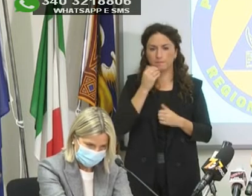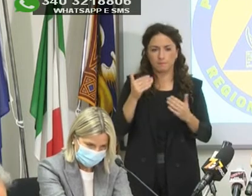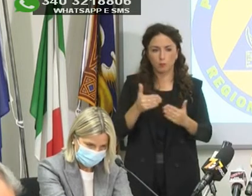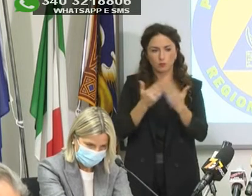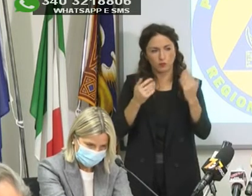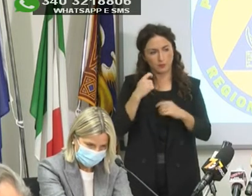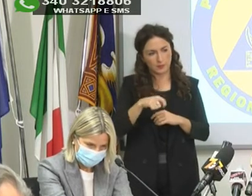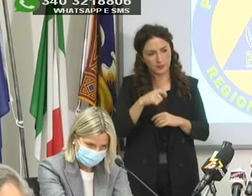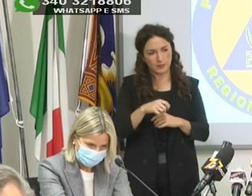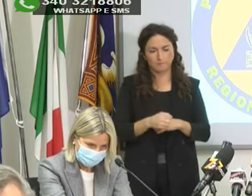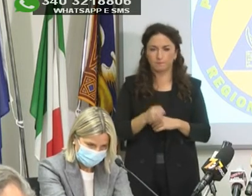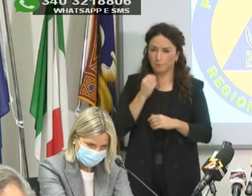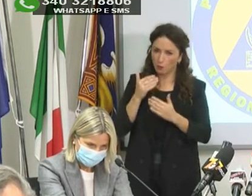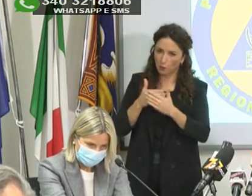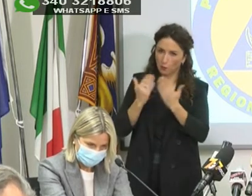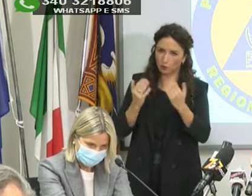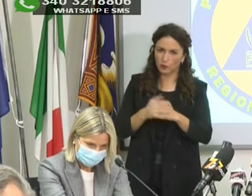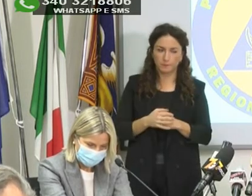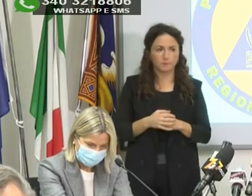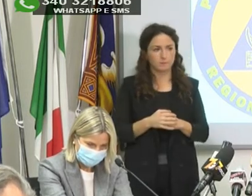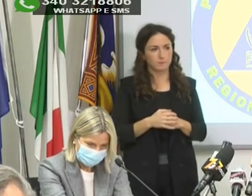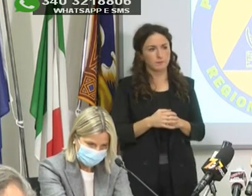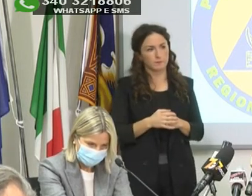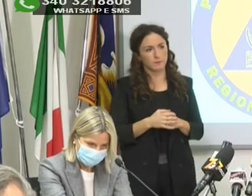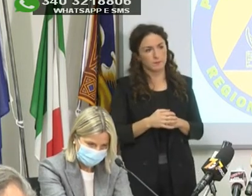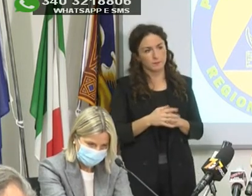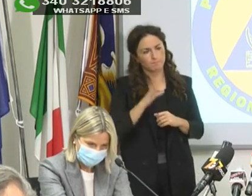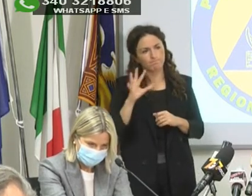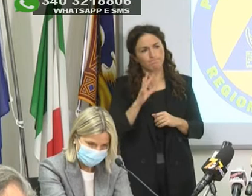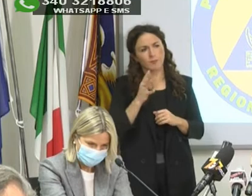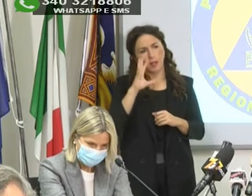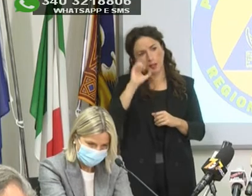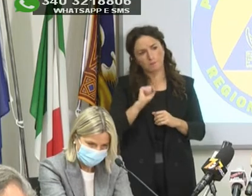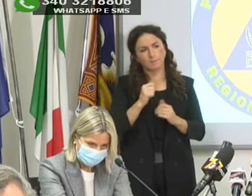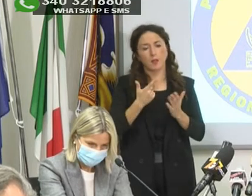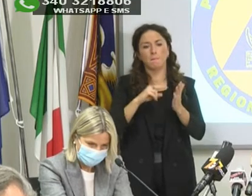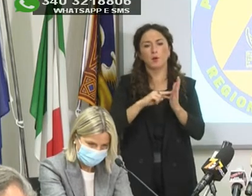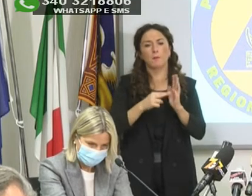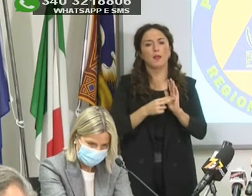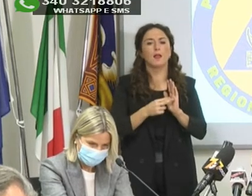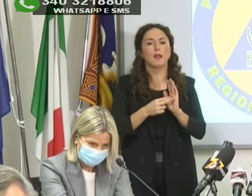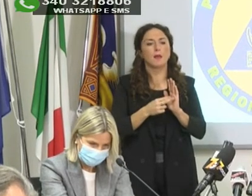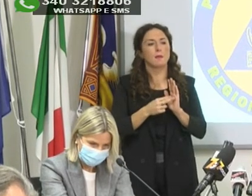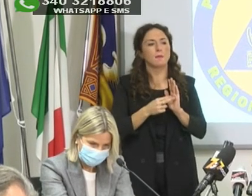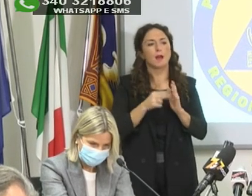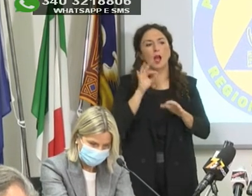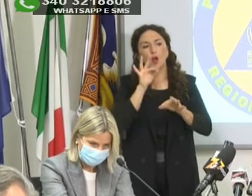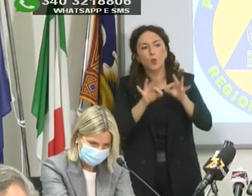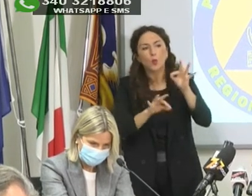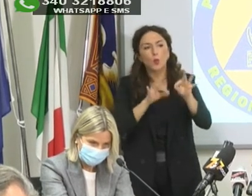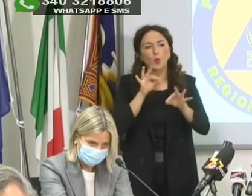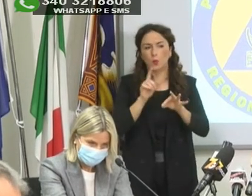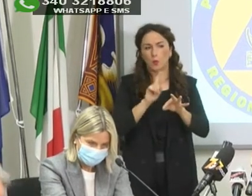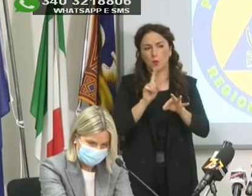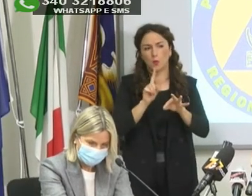Buongiorno Presidente. Buongiorno. Allora, pare di capire che il problema appunto non sia tanto quello delle cure, che sono,